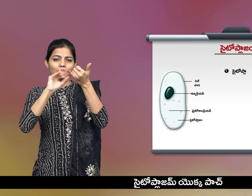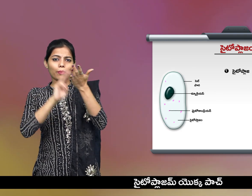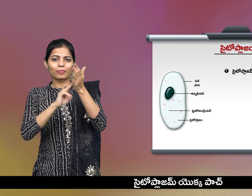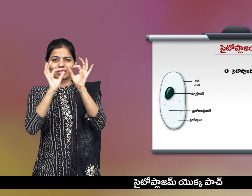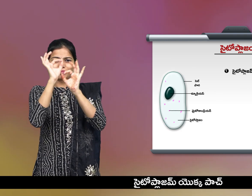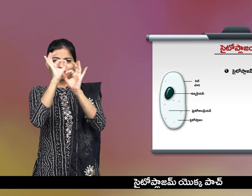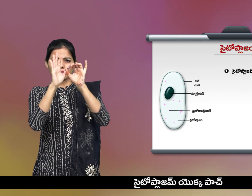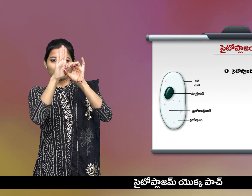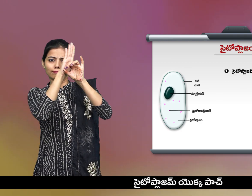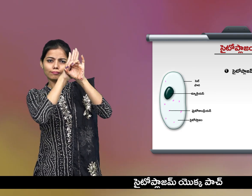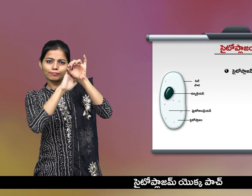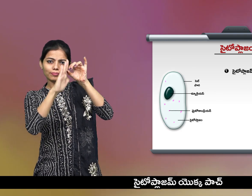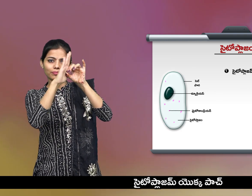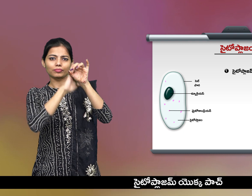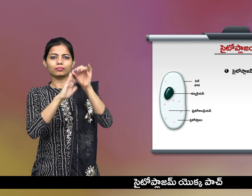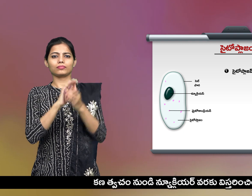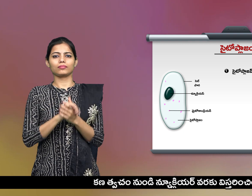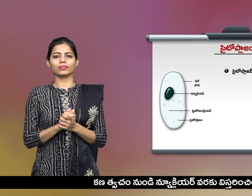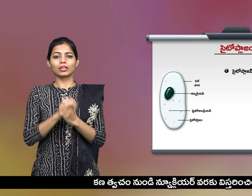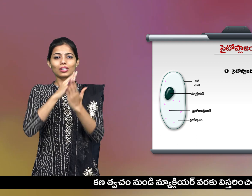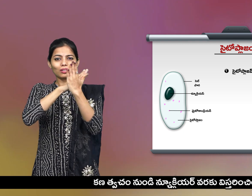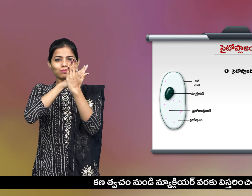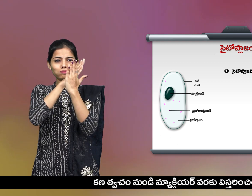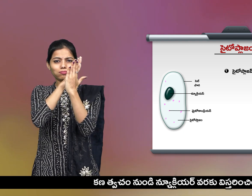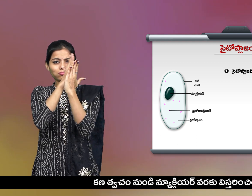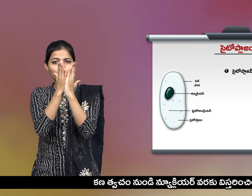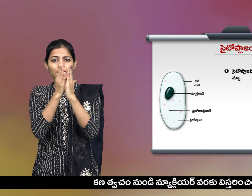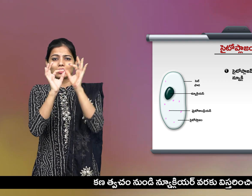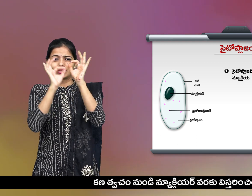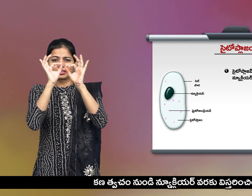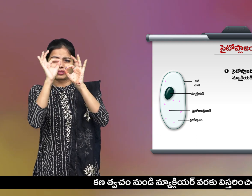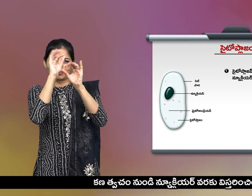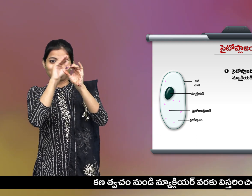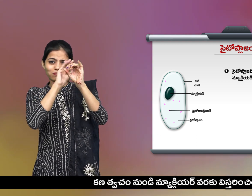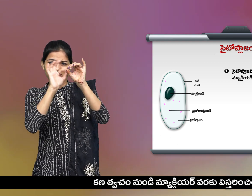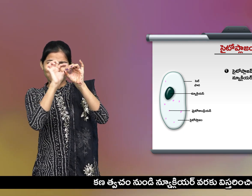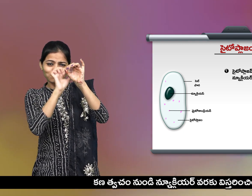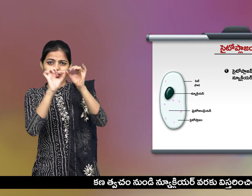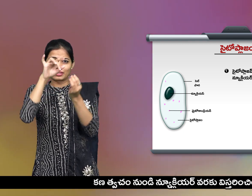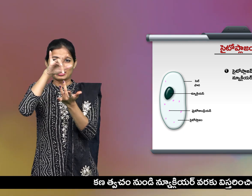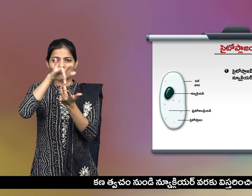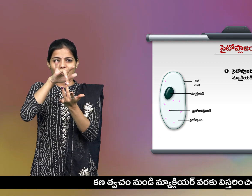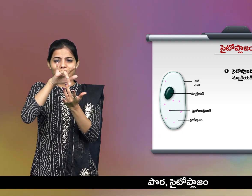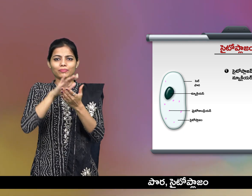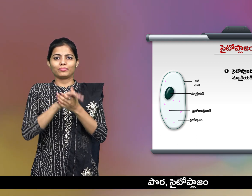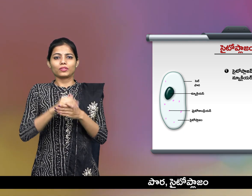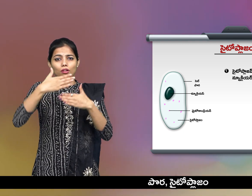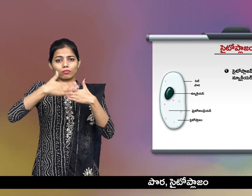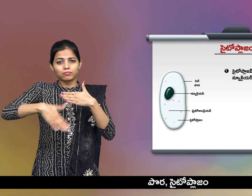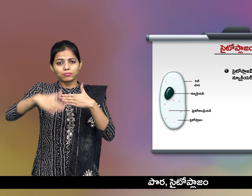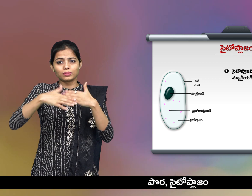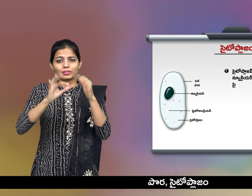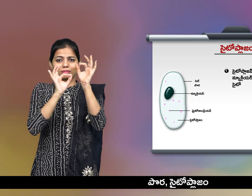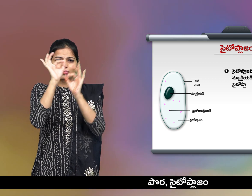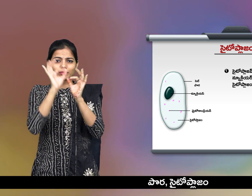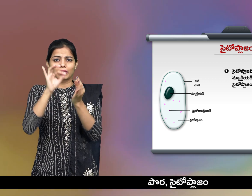సైటోప్లాజం యొక్క ప్యాచ్ కణత్వచం నుండి న్యూక్లియర్ వరకు విస్తరించింది. పొర సైటోప్లాజం.